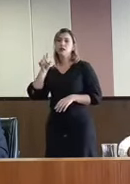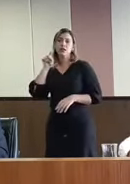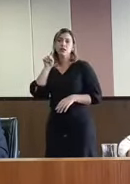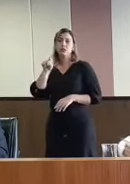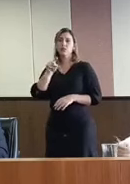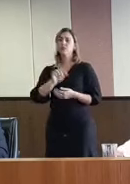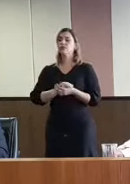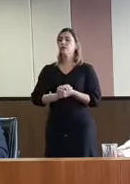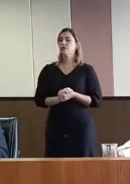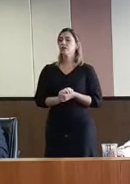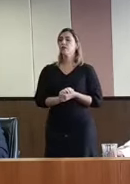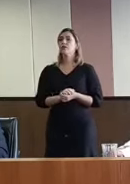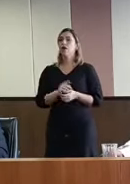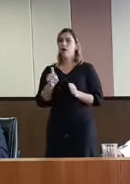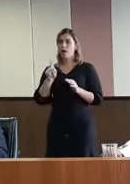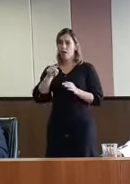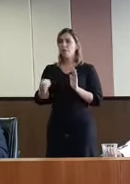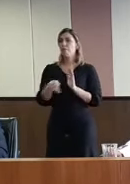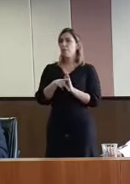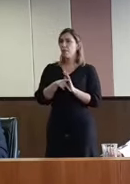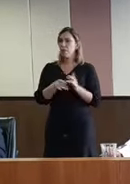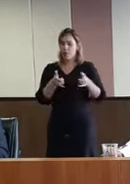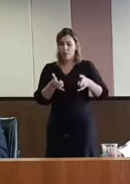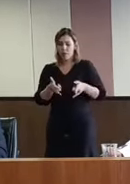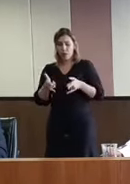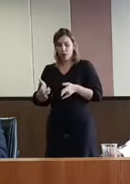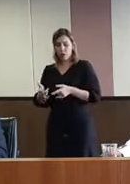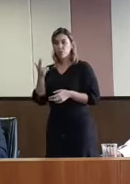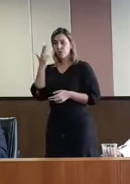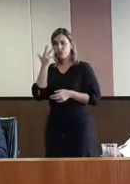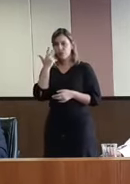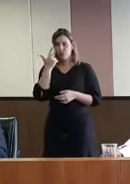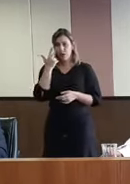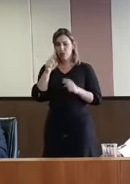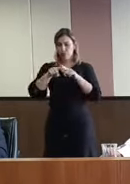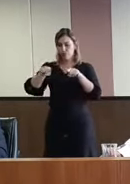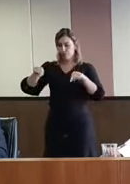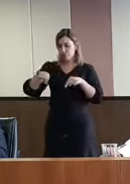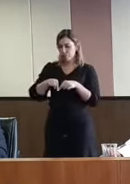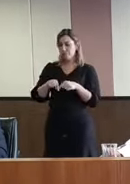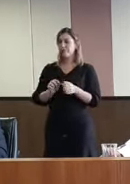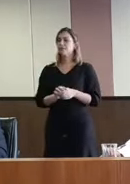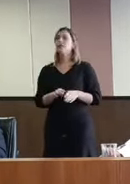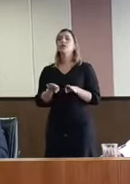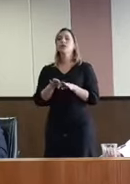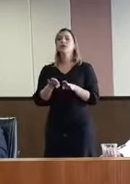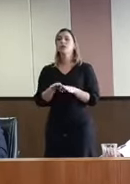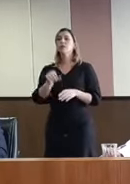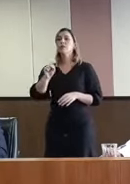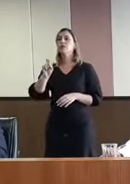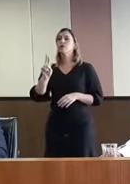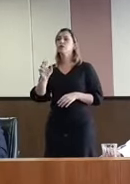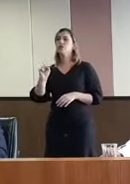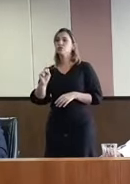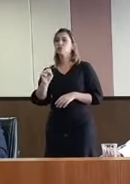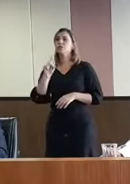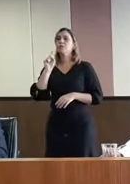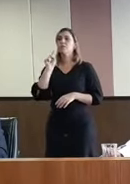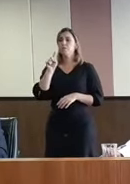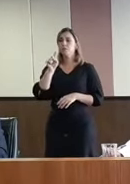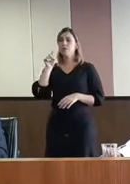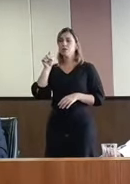3.983 leitos de enfermaria, que são leitos clínicos, SUS, e ainda mais 1.669 leitos privados. O